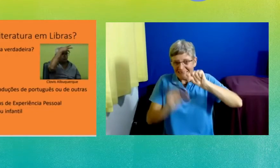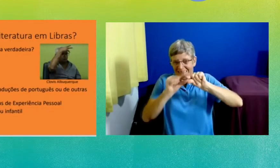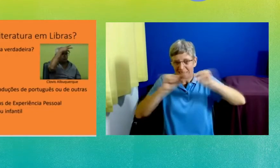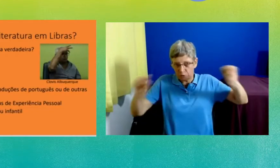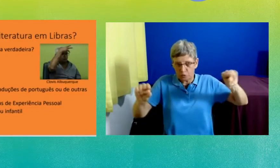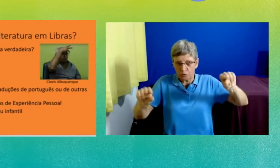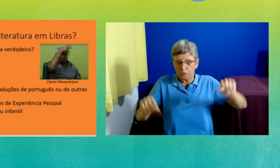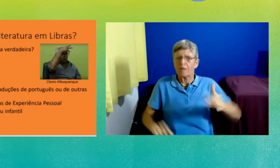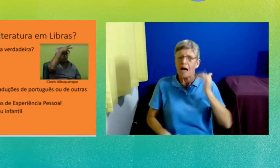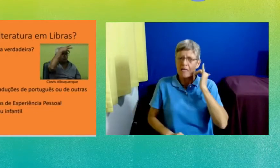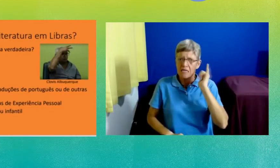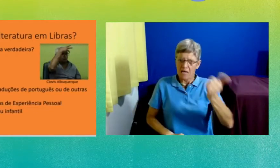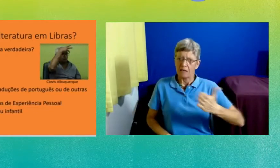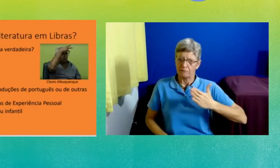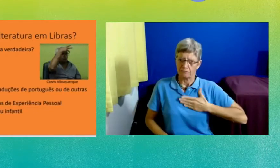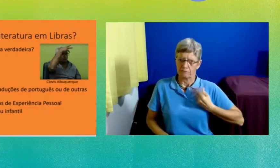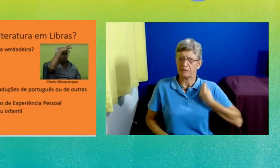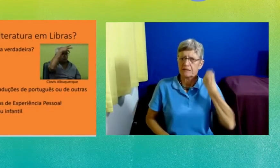As narrativas.